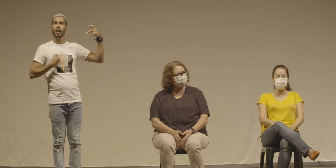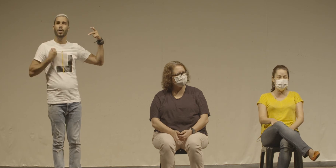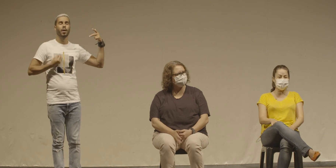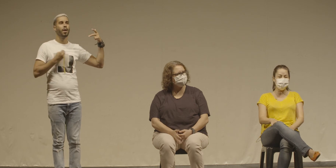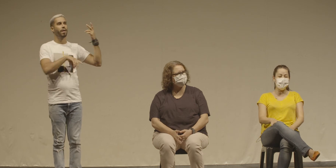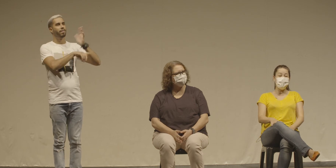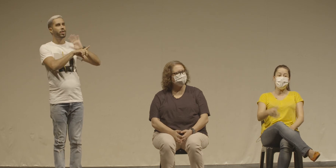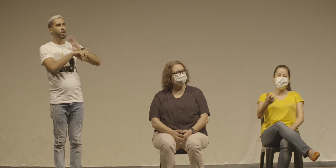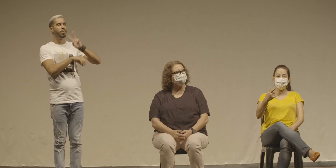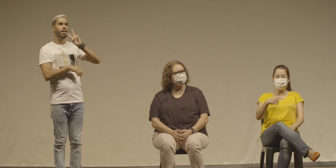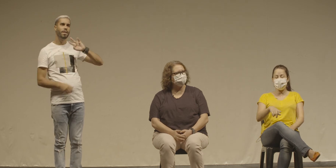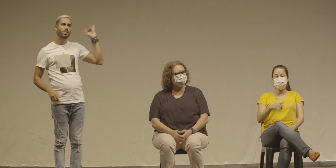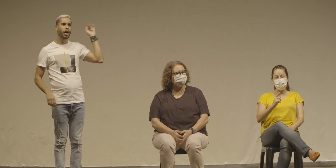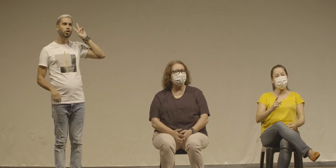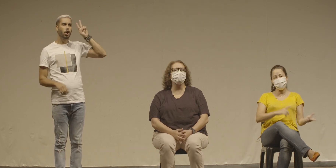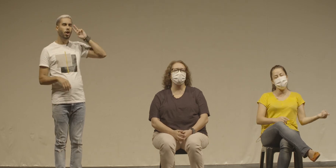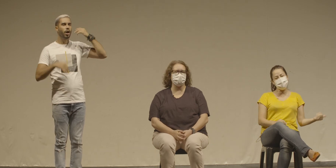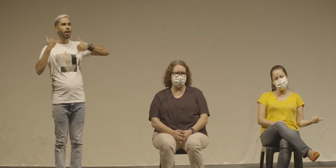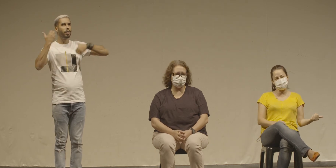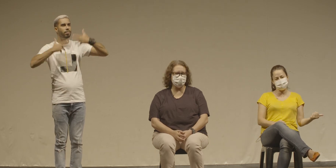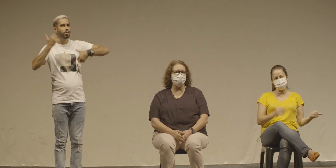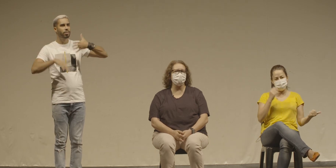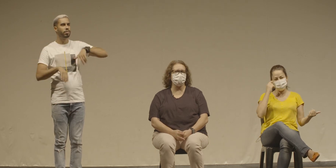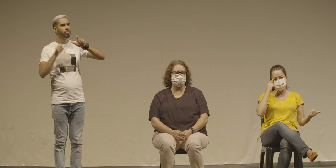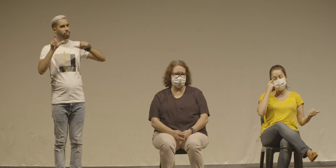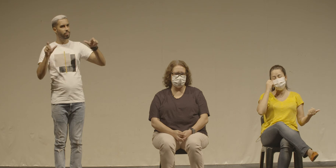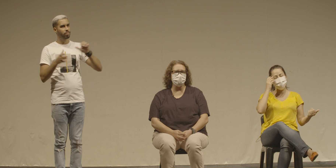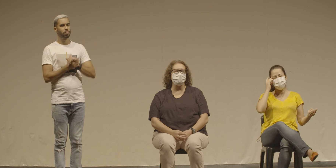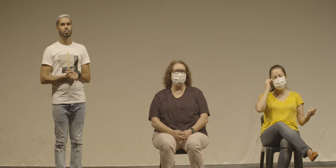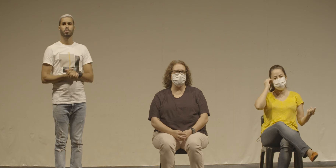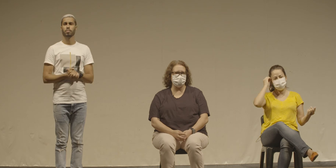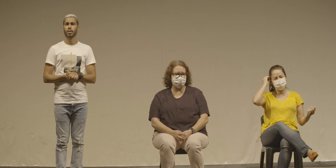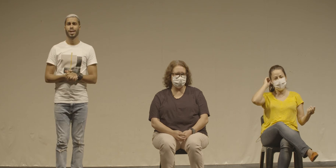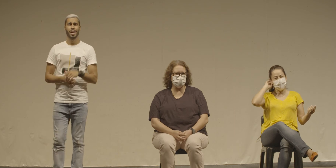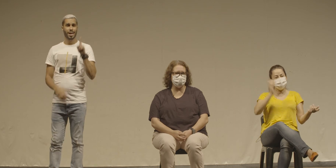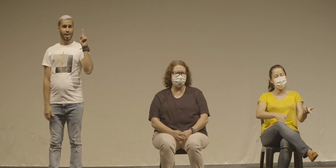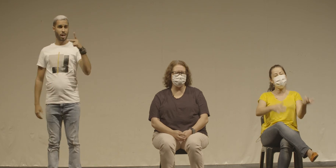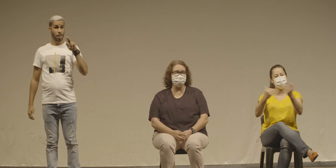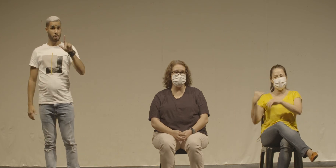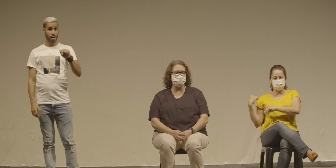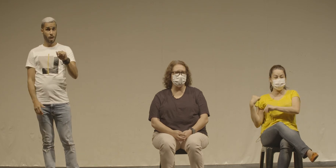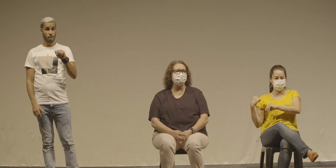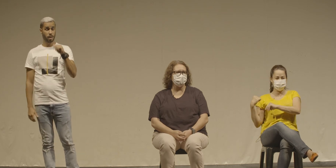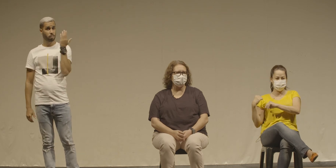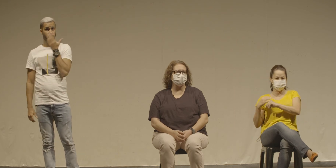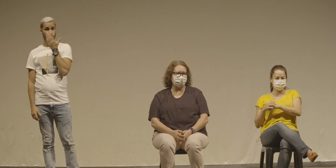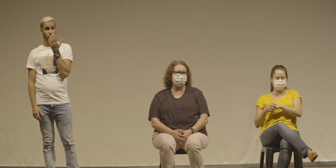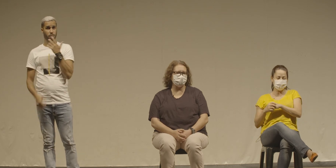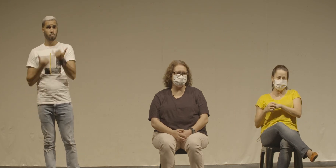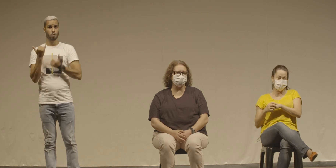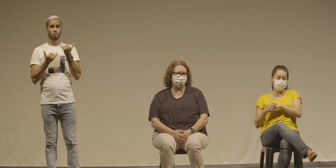das meninas. E olha que a Paula não conhecia essas meninas, ela não tinha visto esse jogo. Por isso que a gente colocou ela para ver no